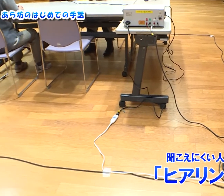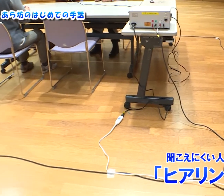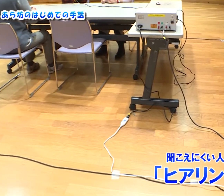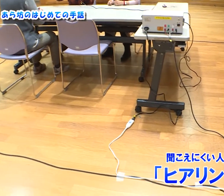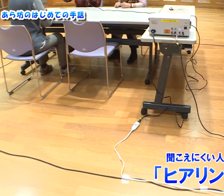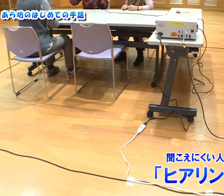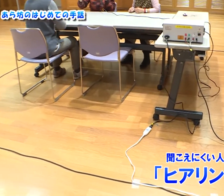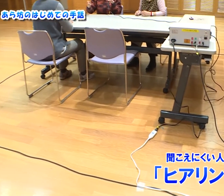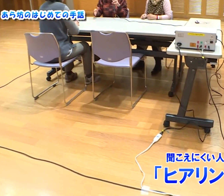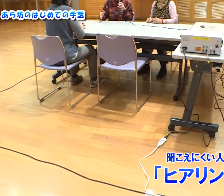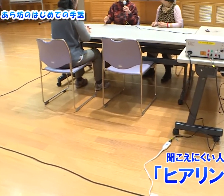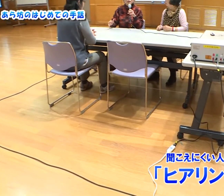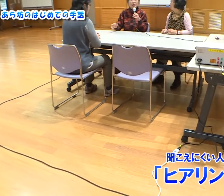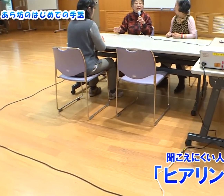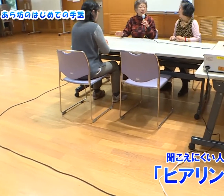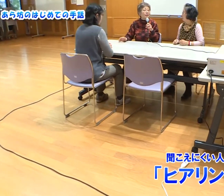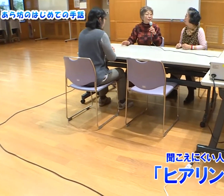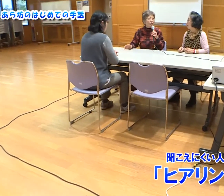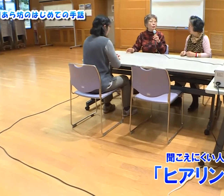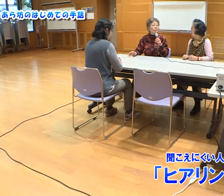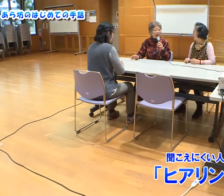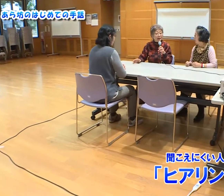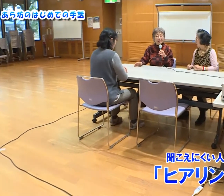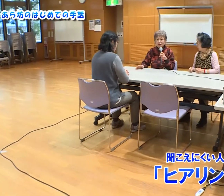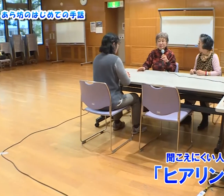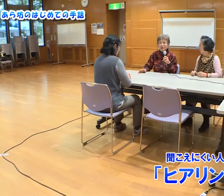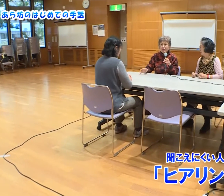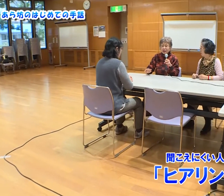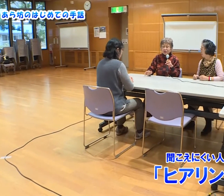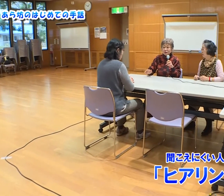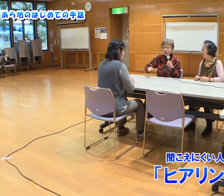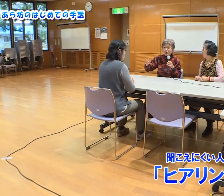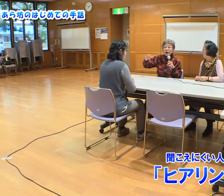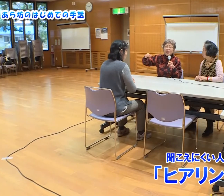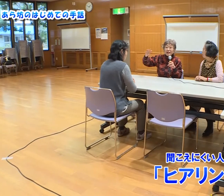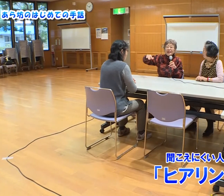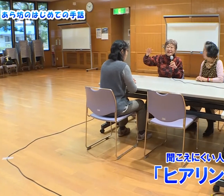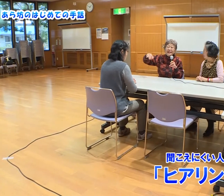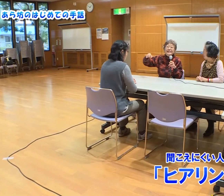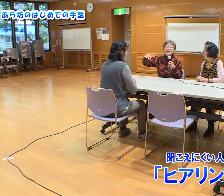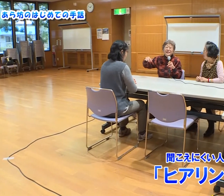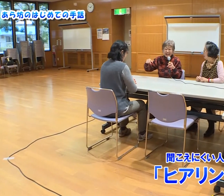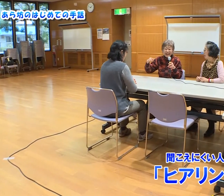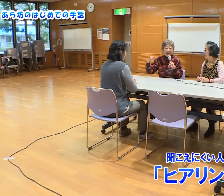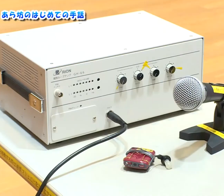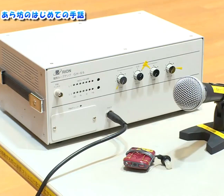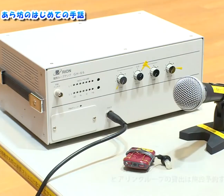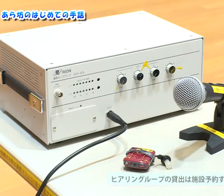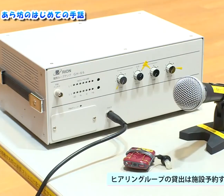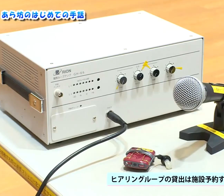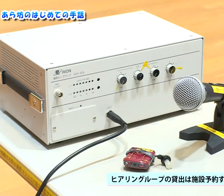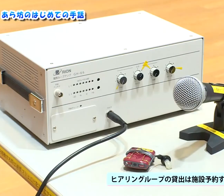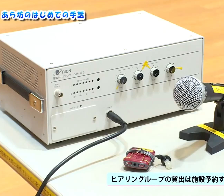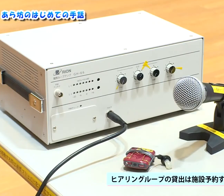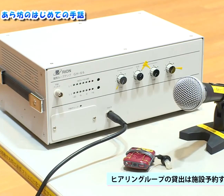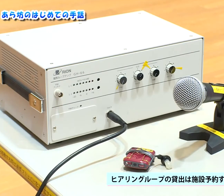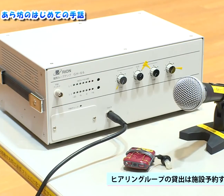ヒアリングループはアクロス荒川の施設内であればどこでも使用できます。施設予約する際にお申